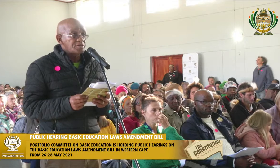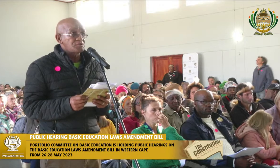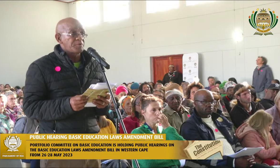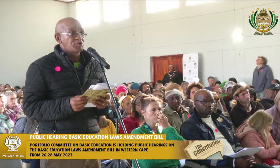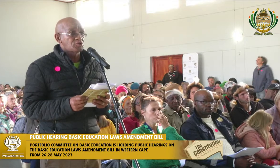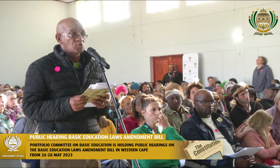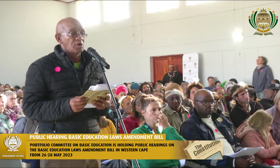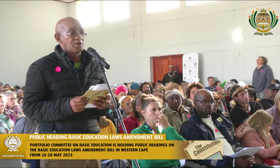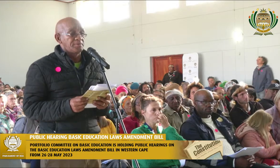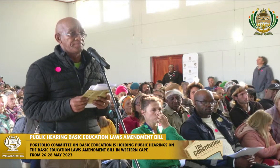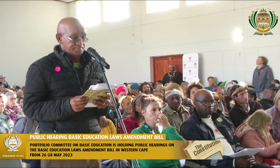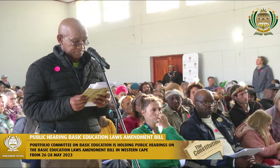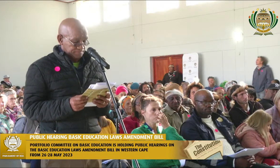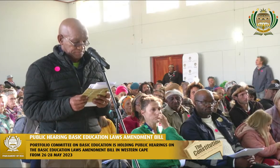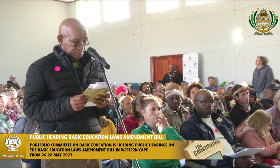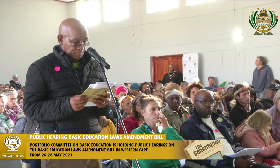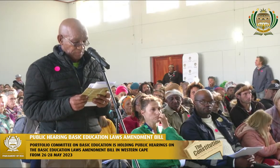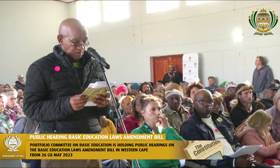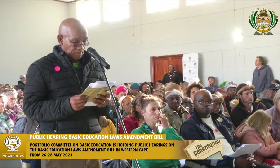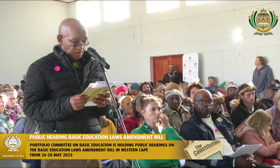Die tenders by skole,